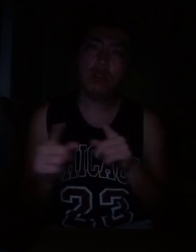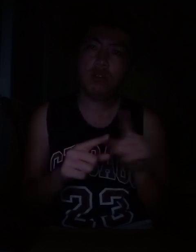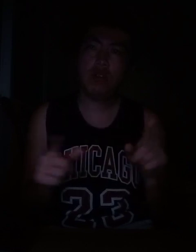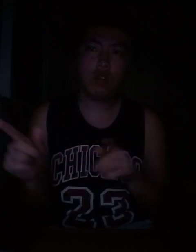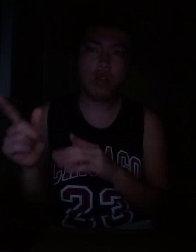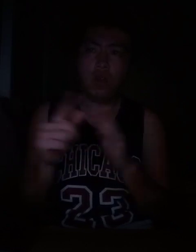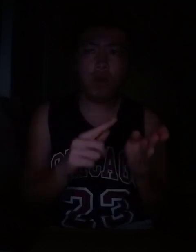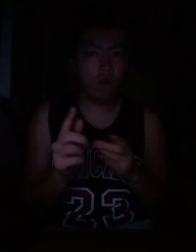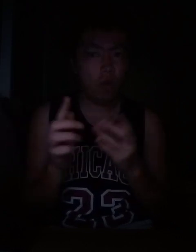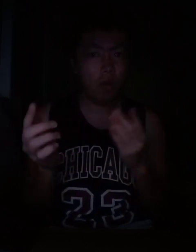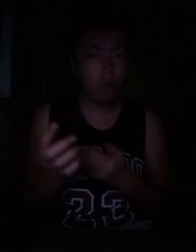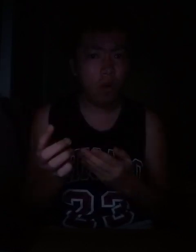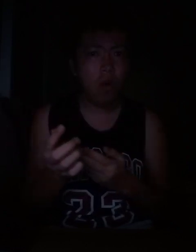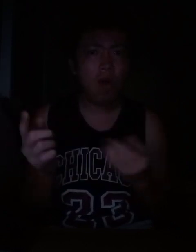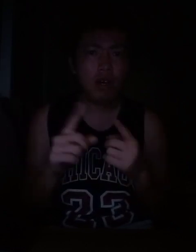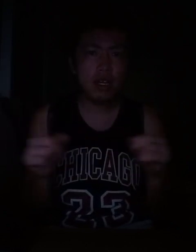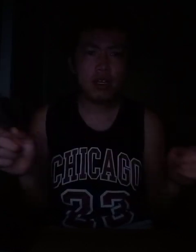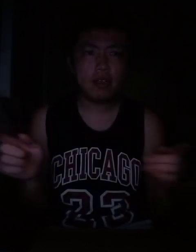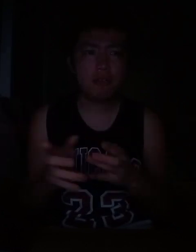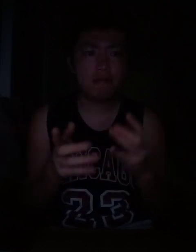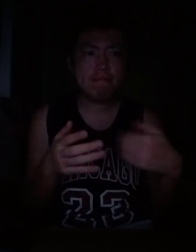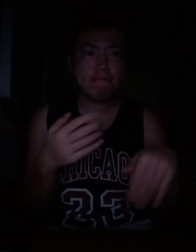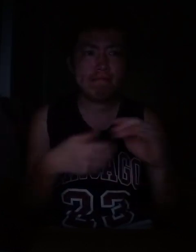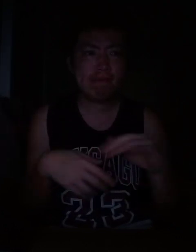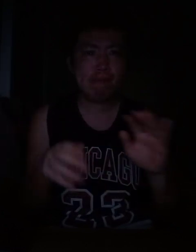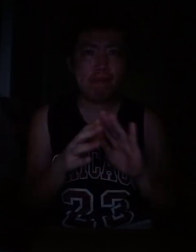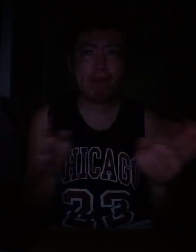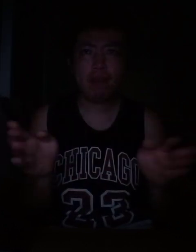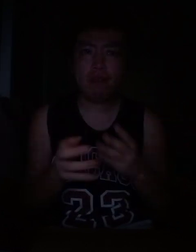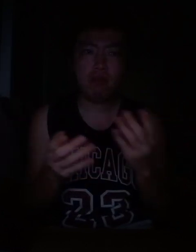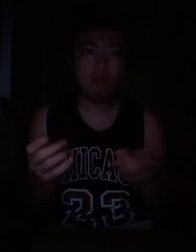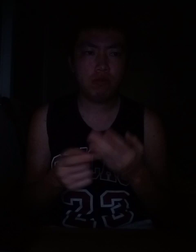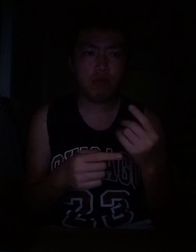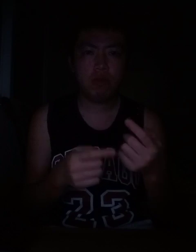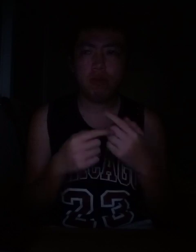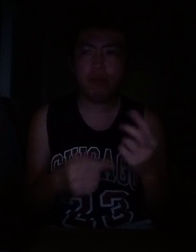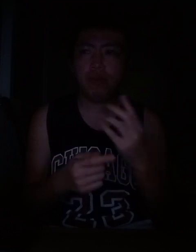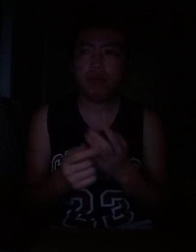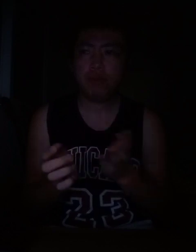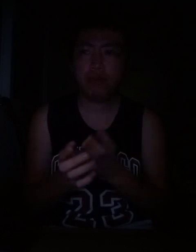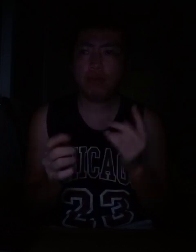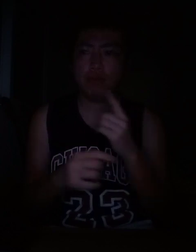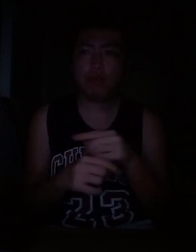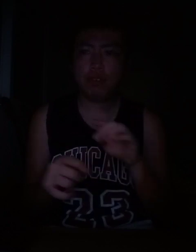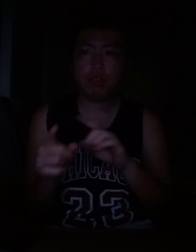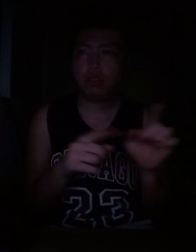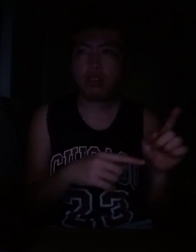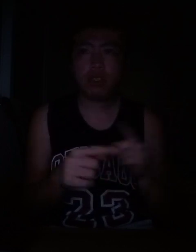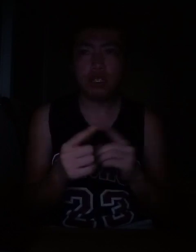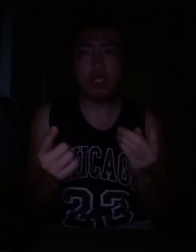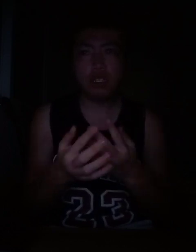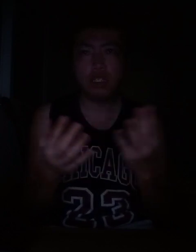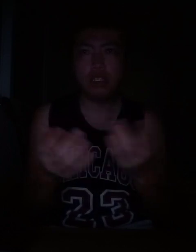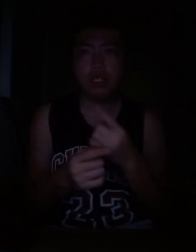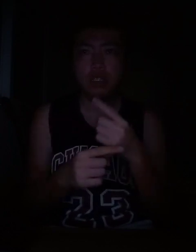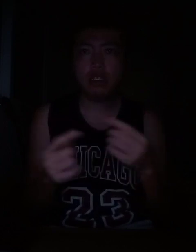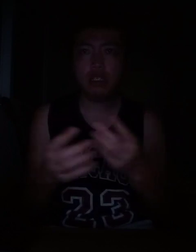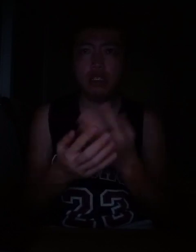넘는 직접 사업비 외에 도로공사 등 간접비가 또 10조 원 넘게 들어가는 것으로 나타났습니다. 잼버리